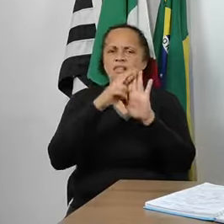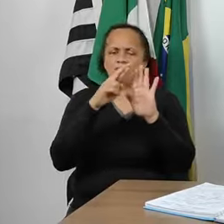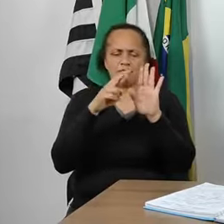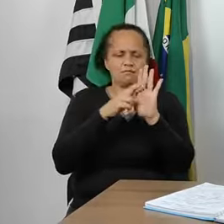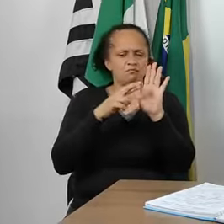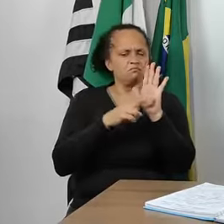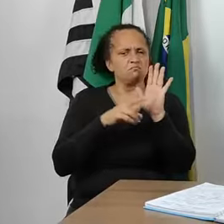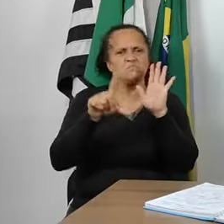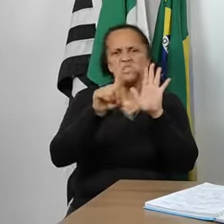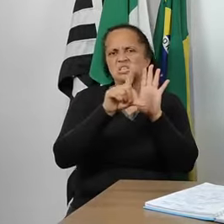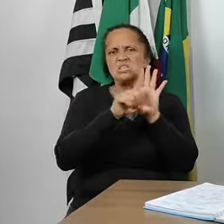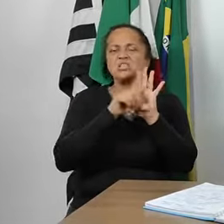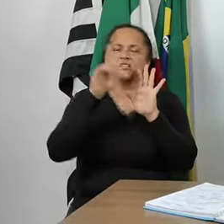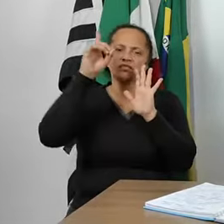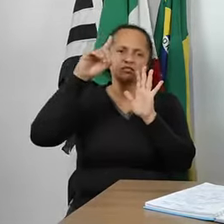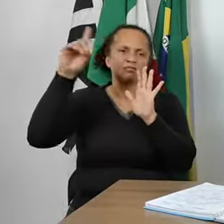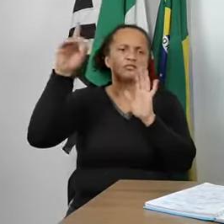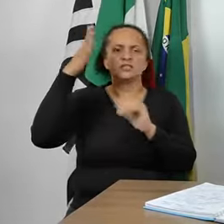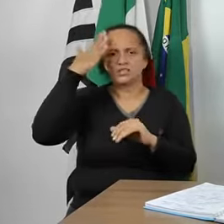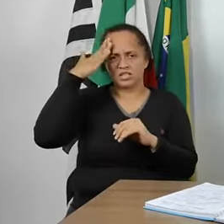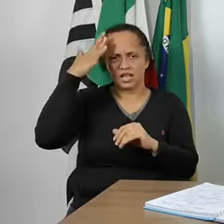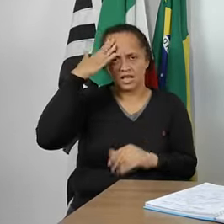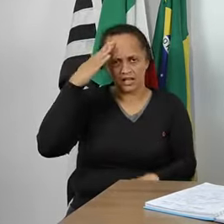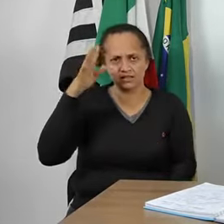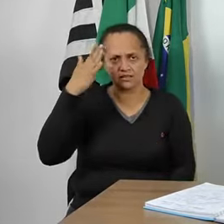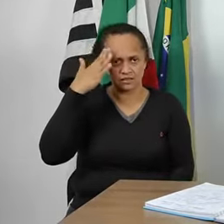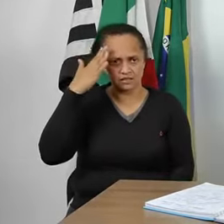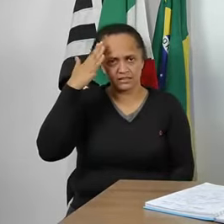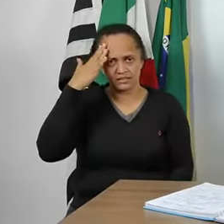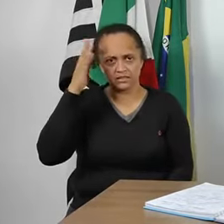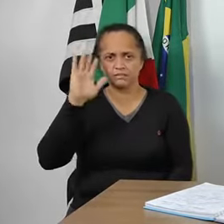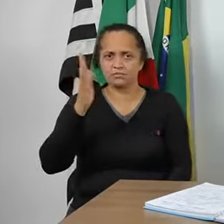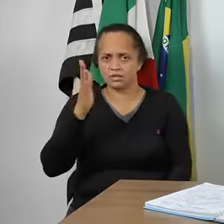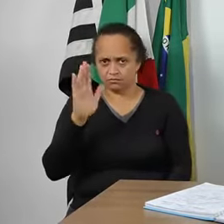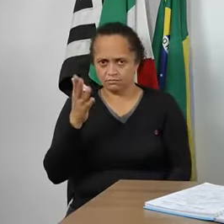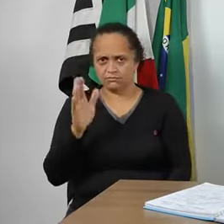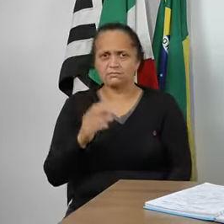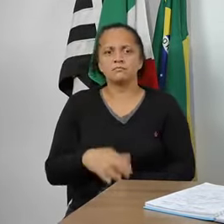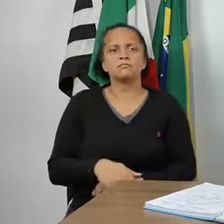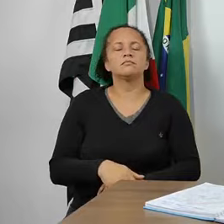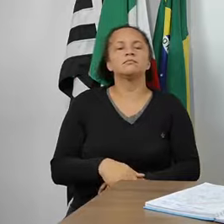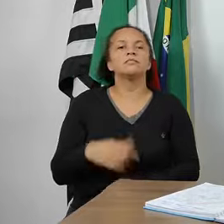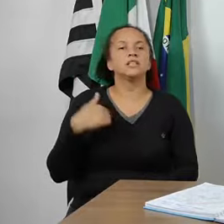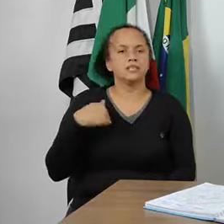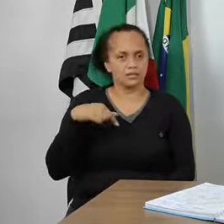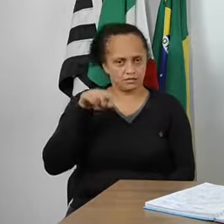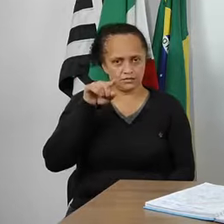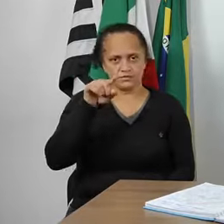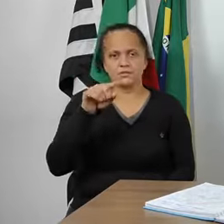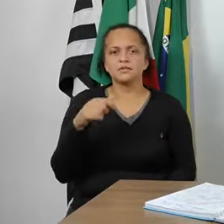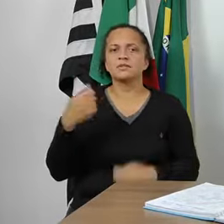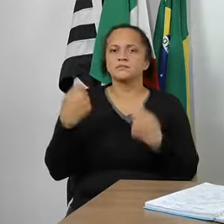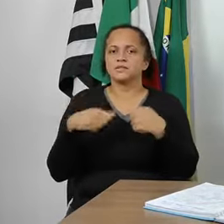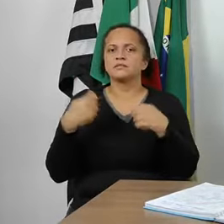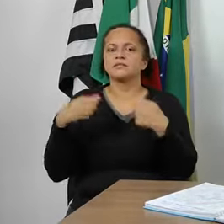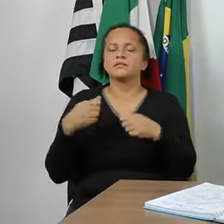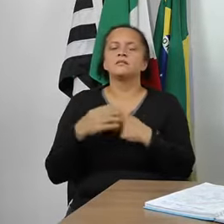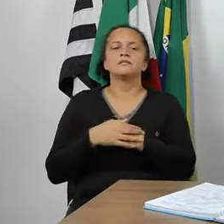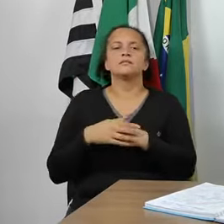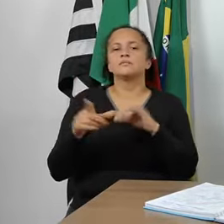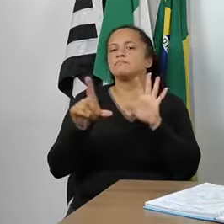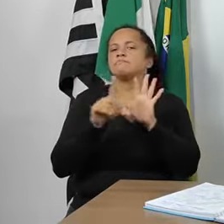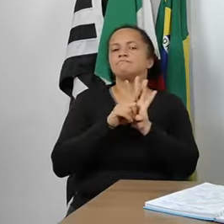comunhão, que nós já sabemos de cor e salteado, e que eu e você precisamos nos voltar para esses princípios, para essas leis